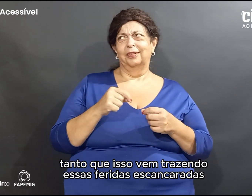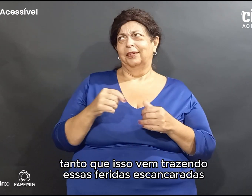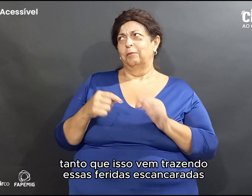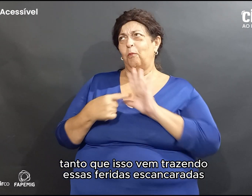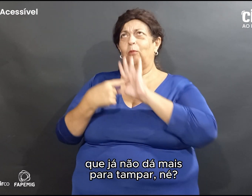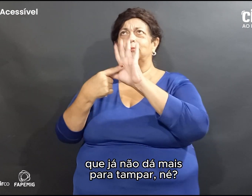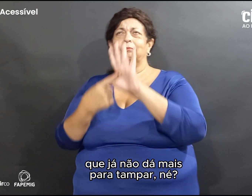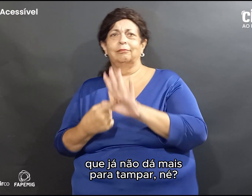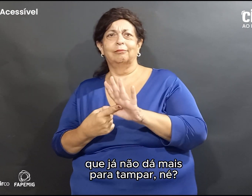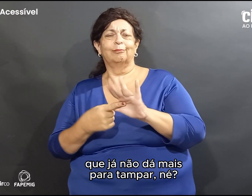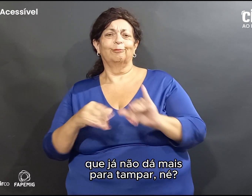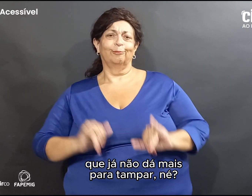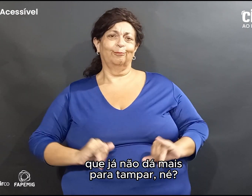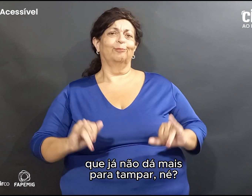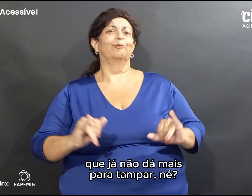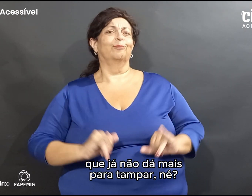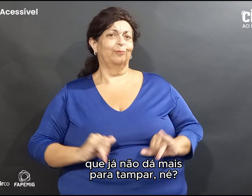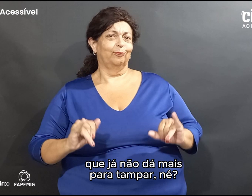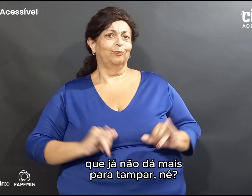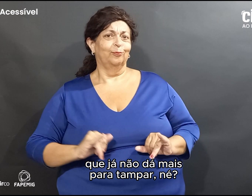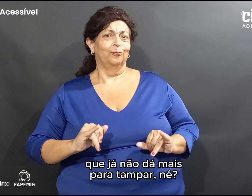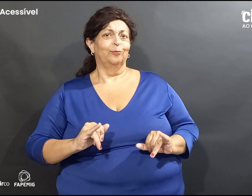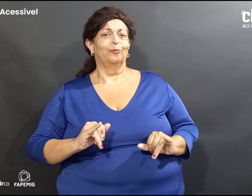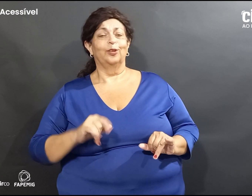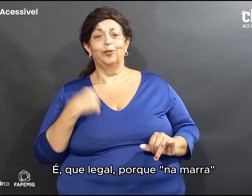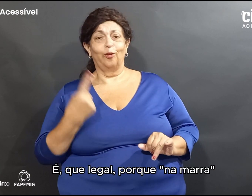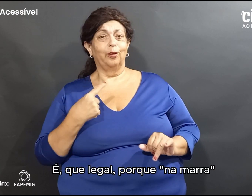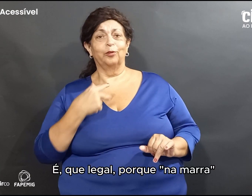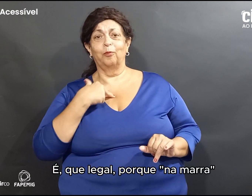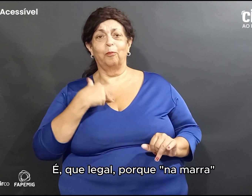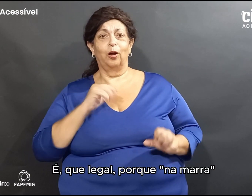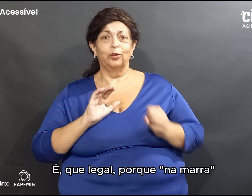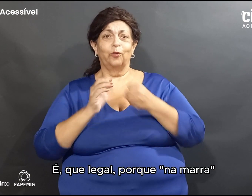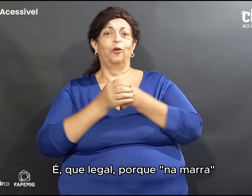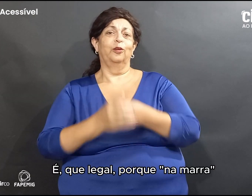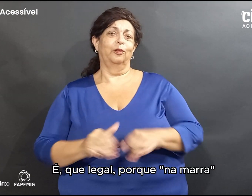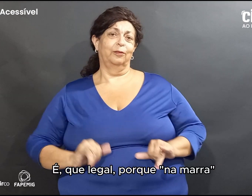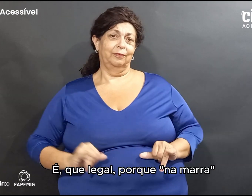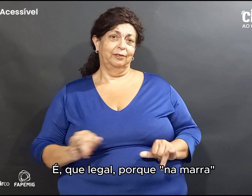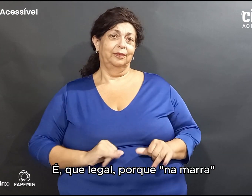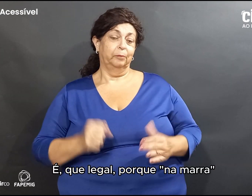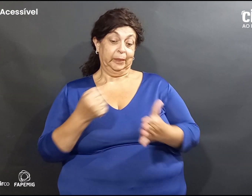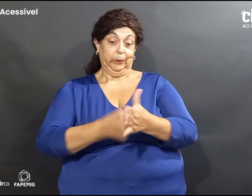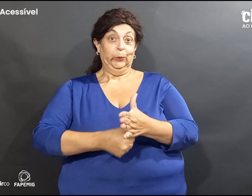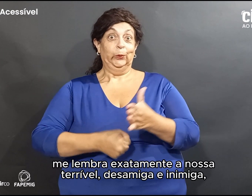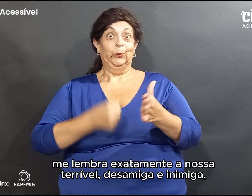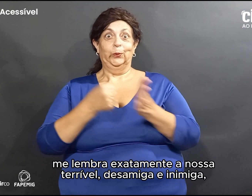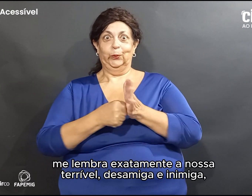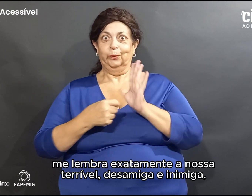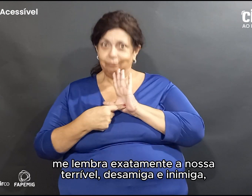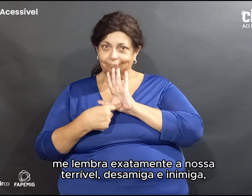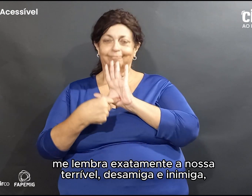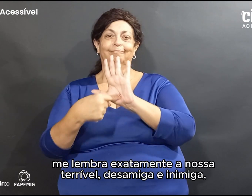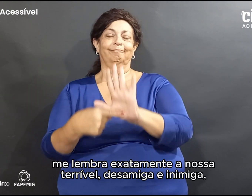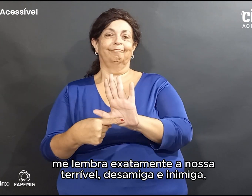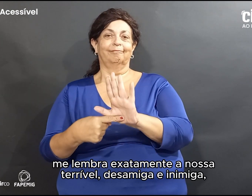escancaradas que já não dá mais pra tampar, né? Que legal, né? Porque na marra me lembra exatamente a